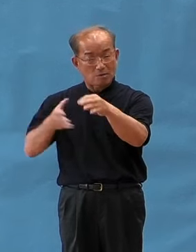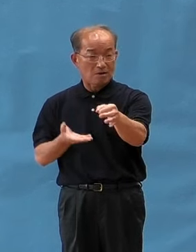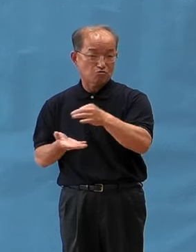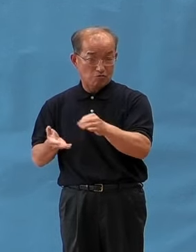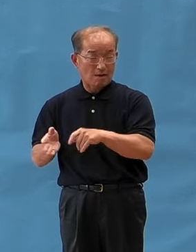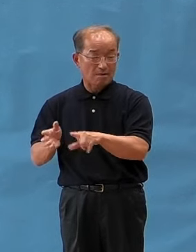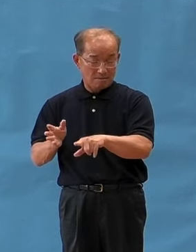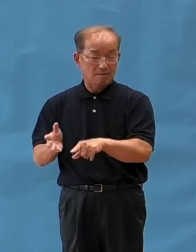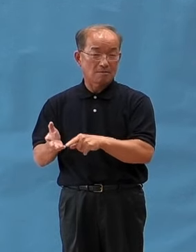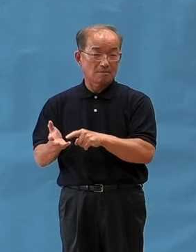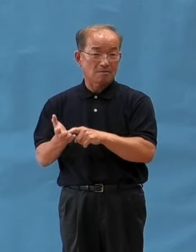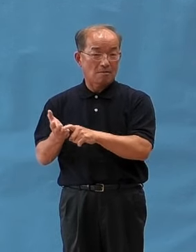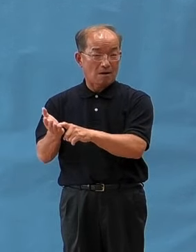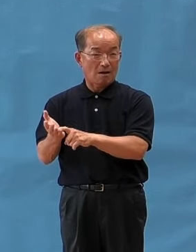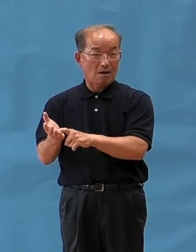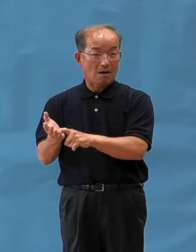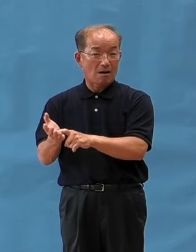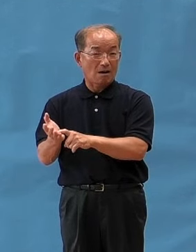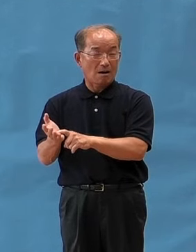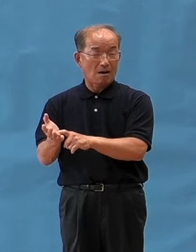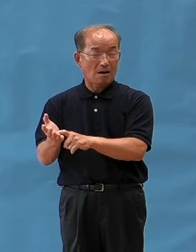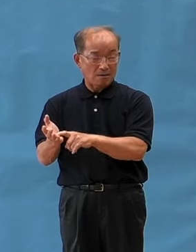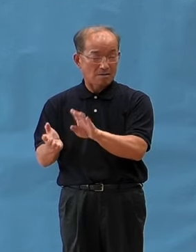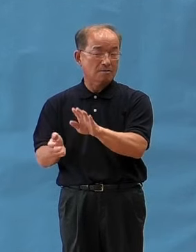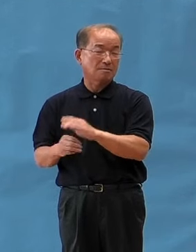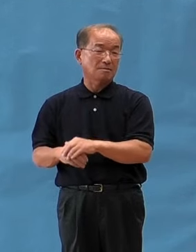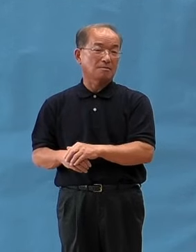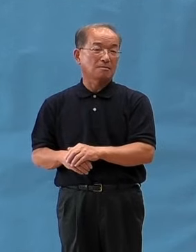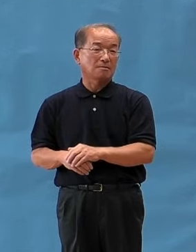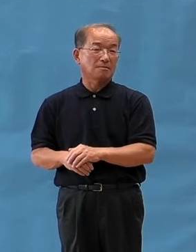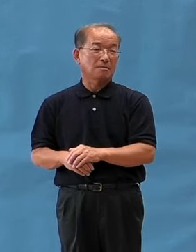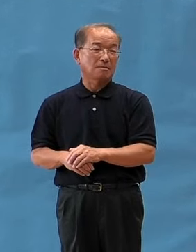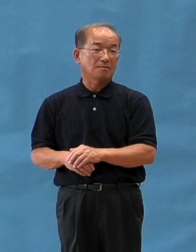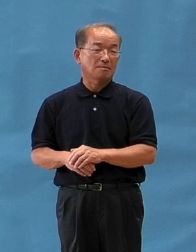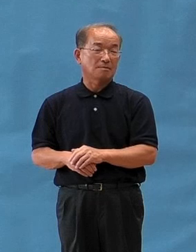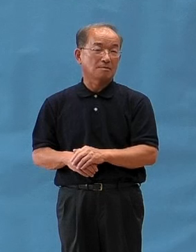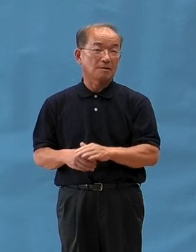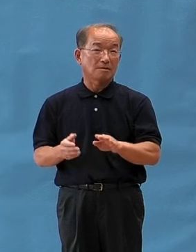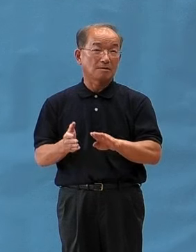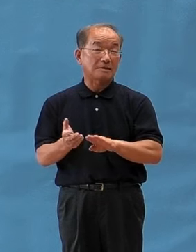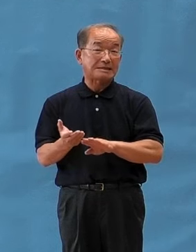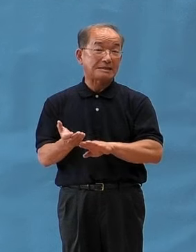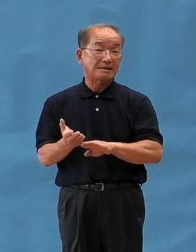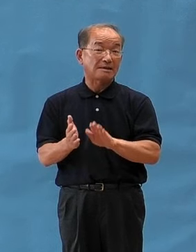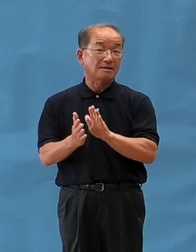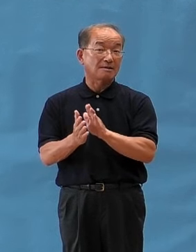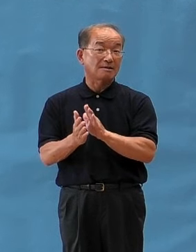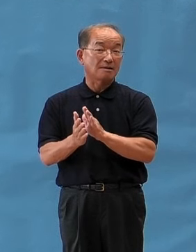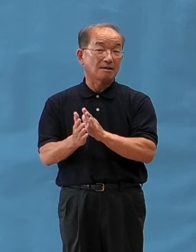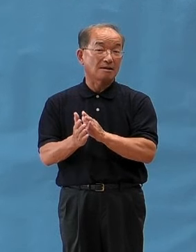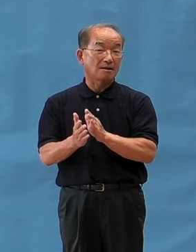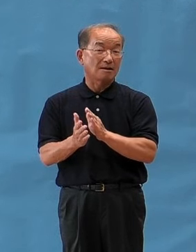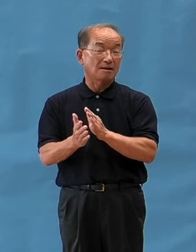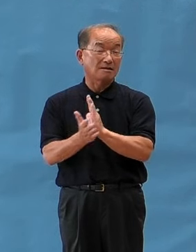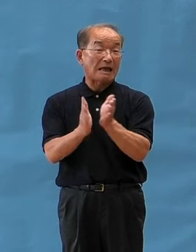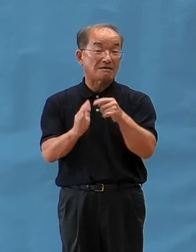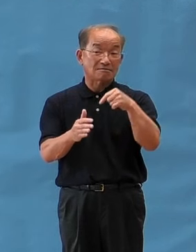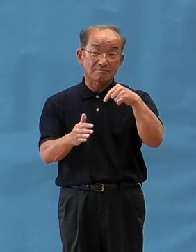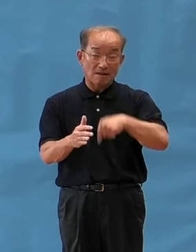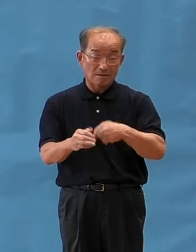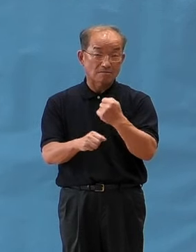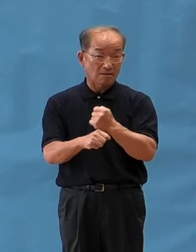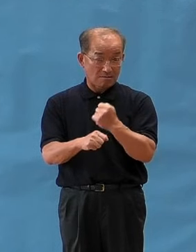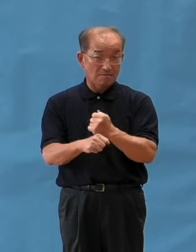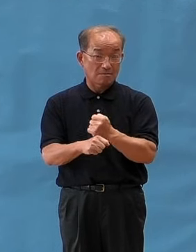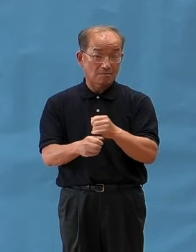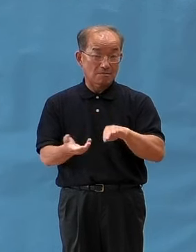ほかのデパートのってことは、県外のデパートのギフト品で、全国展開とかもありますから、高島屋とか三越